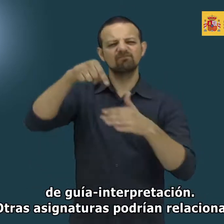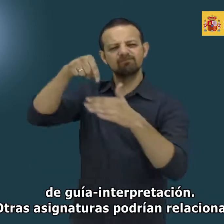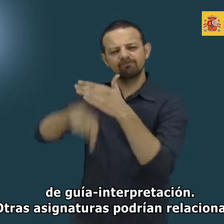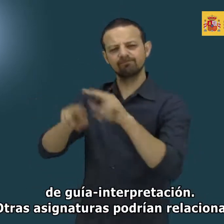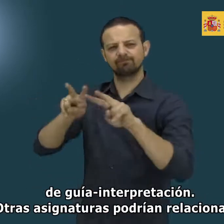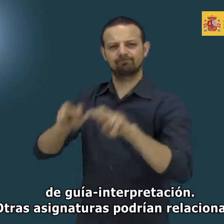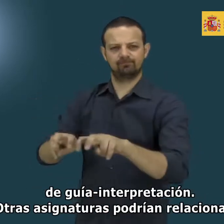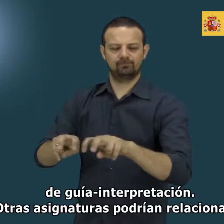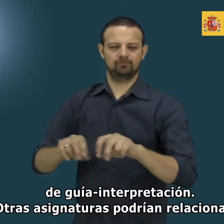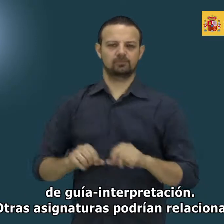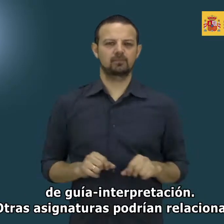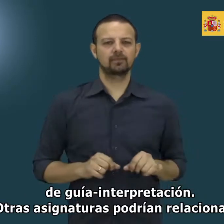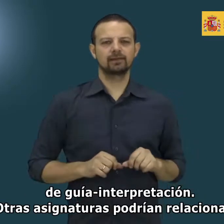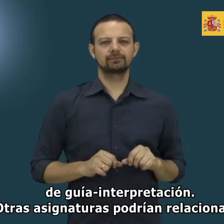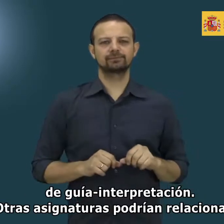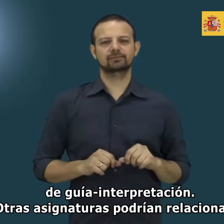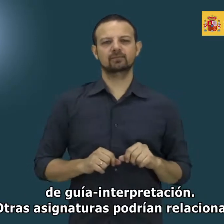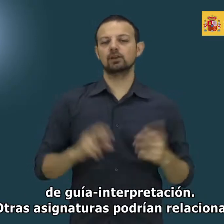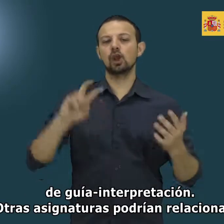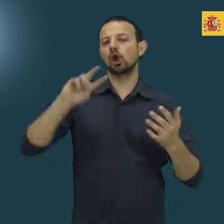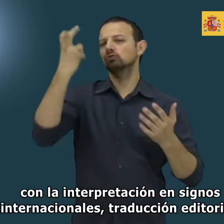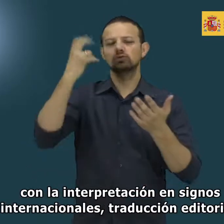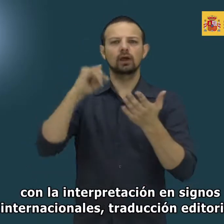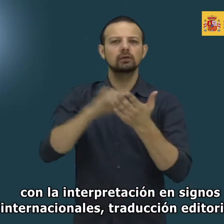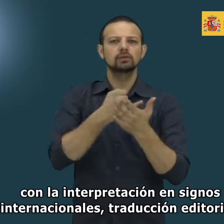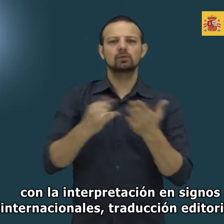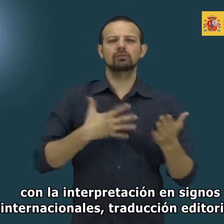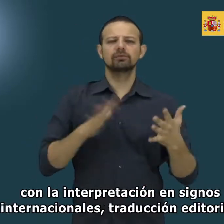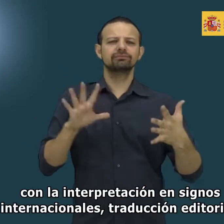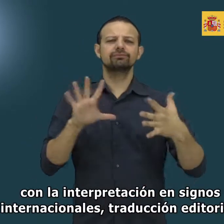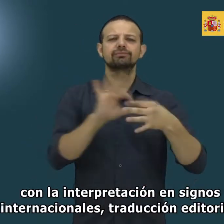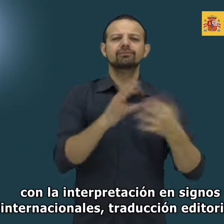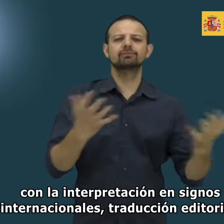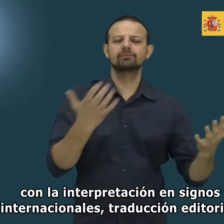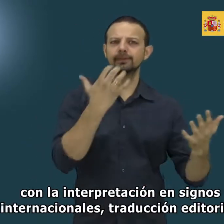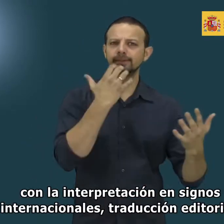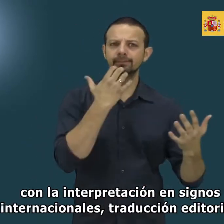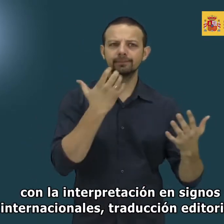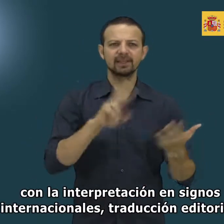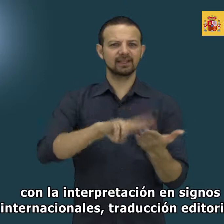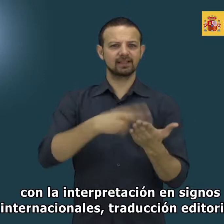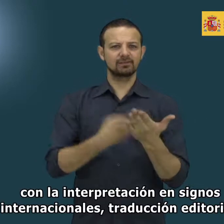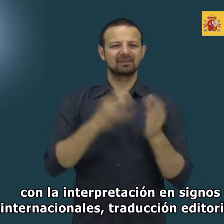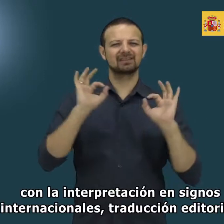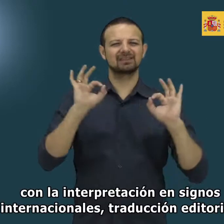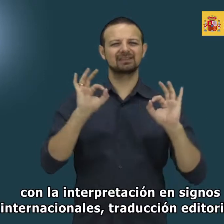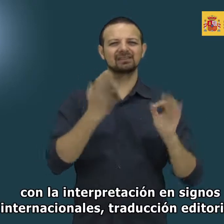Otras asignaturas podrían relacionarse con la interpretación en signos internacionales, traducción